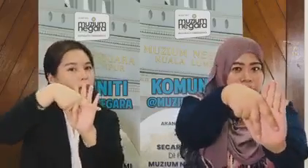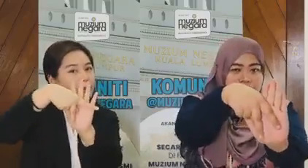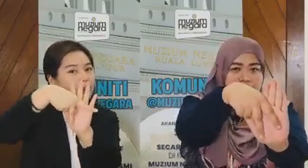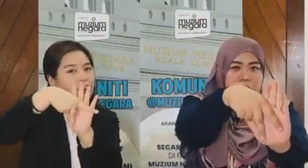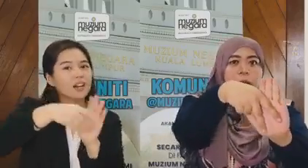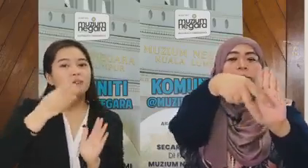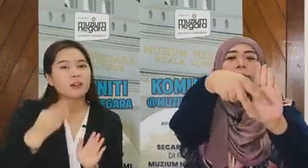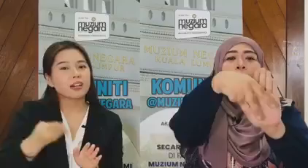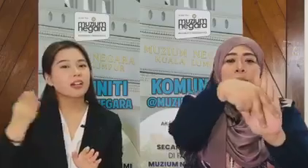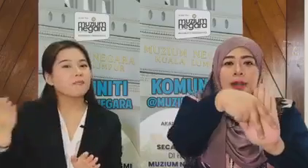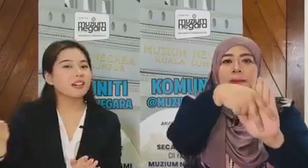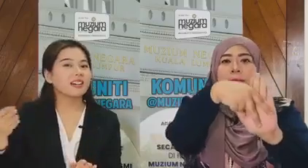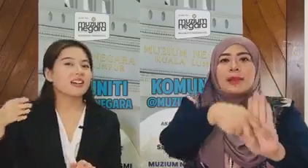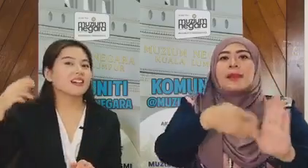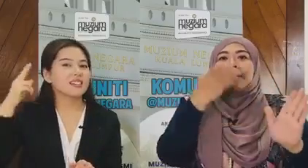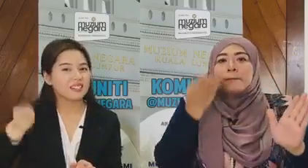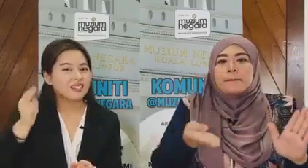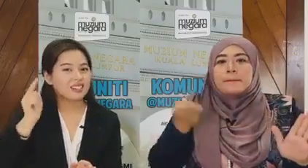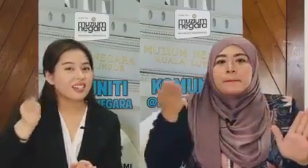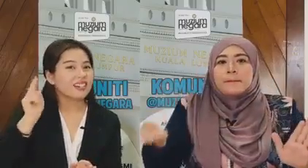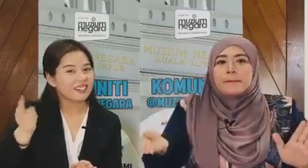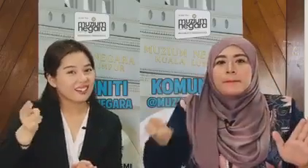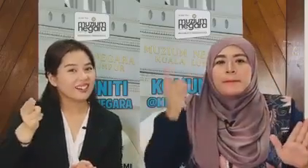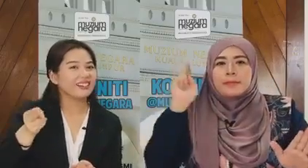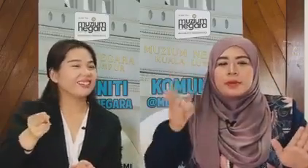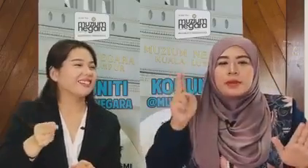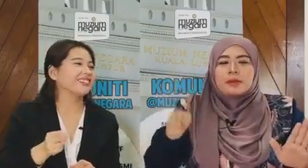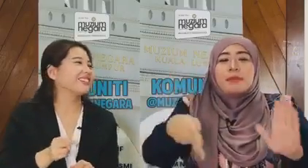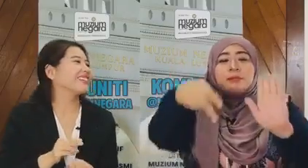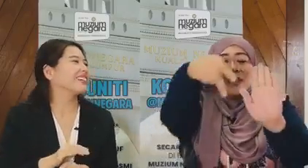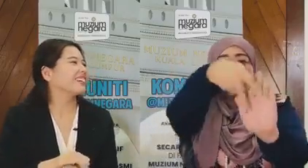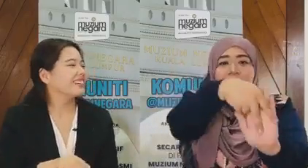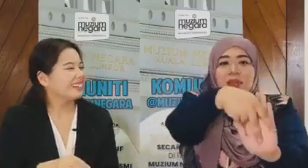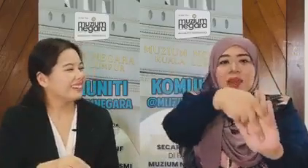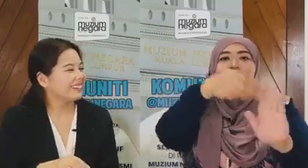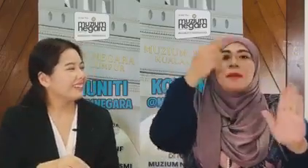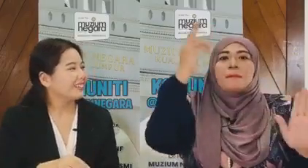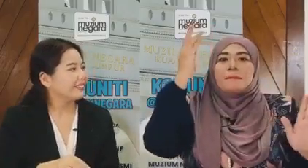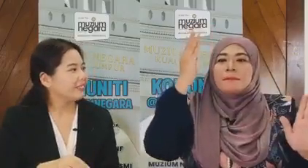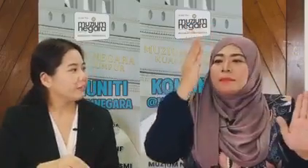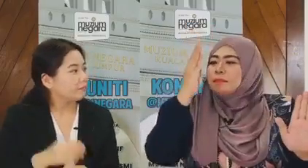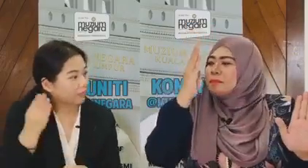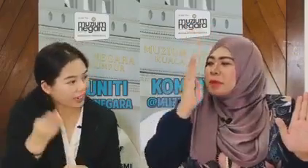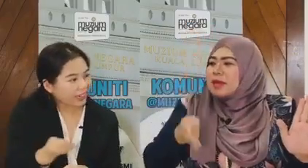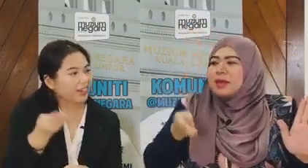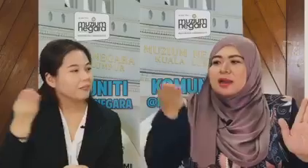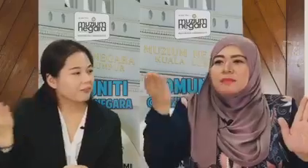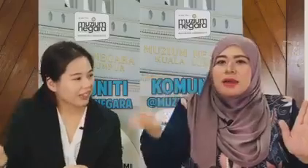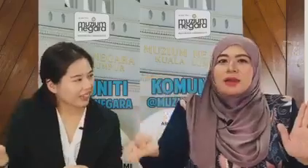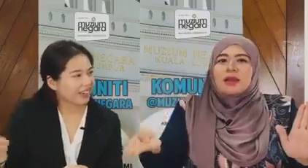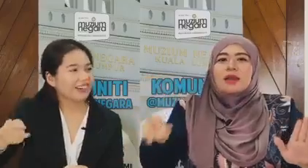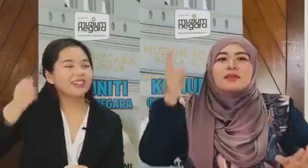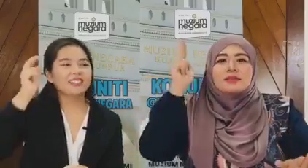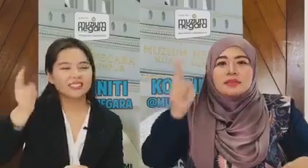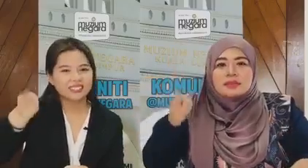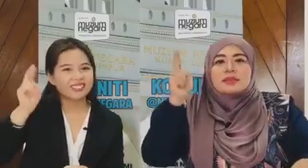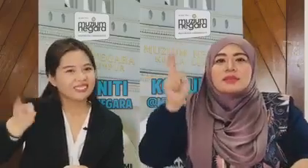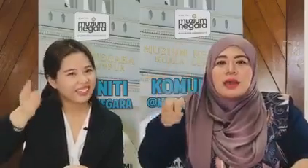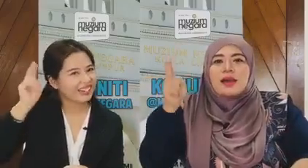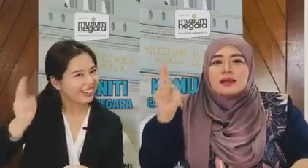Pameran barang-barang sejarah. Pameran barang-barang